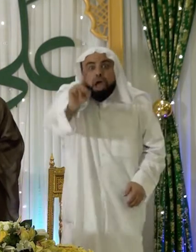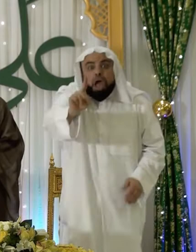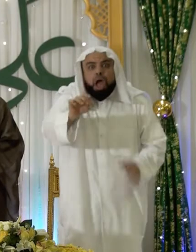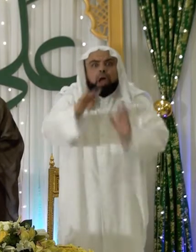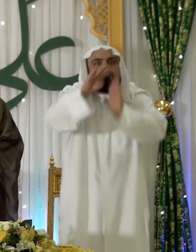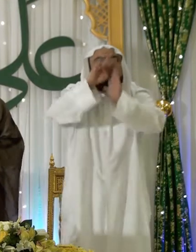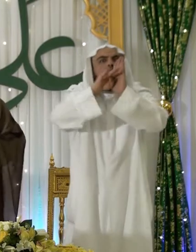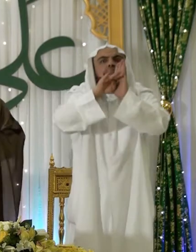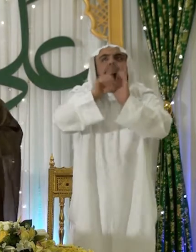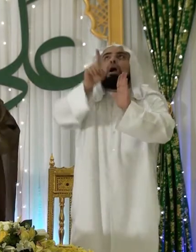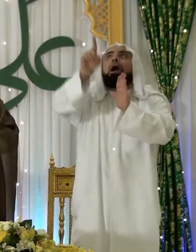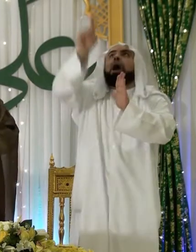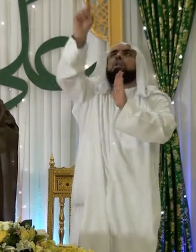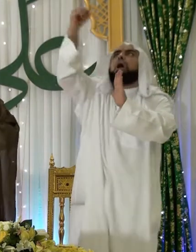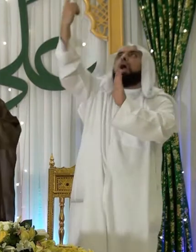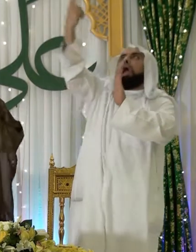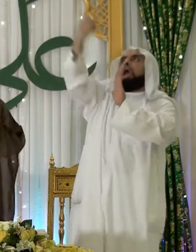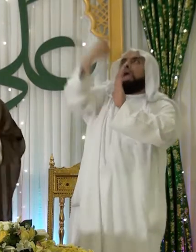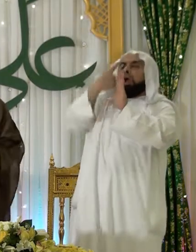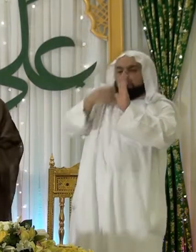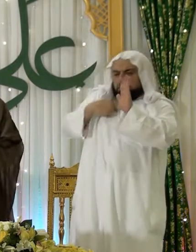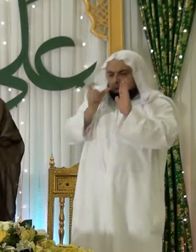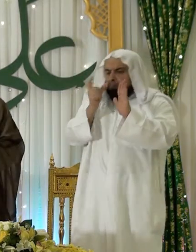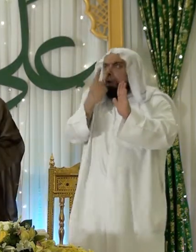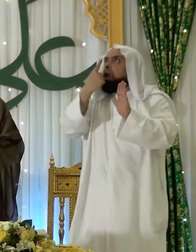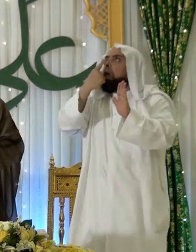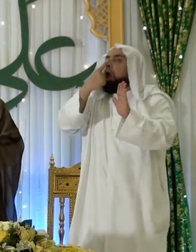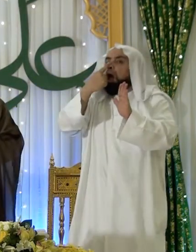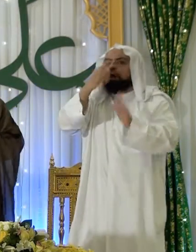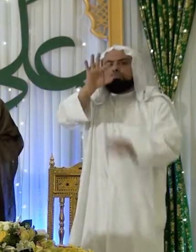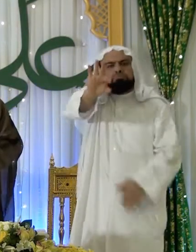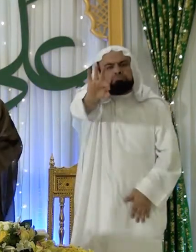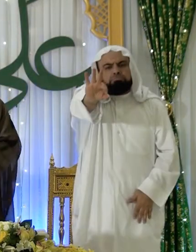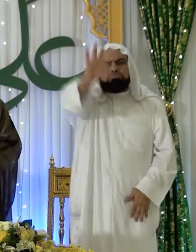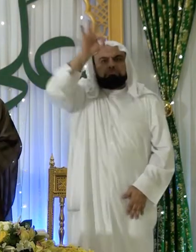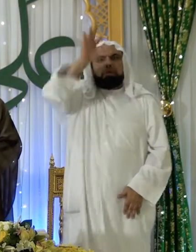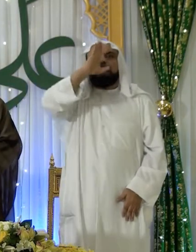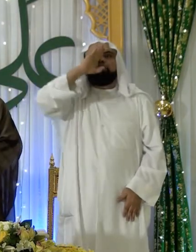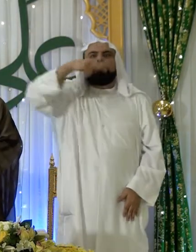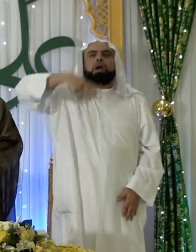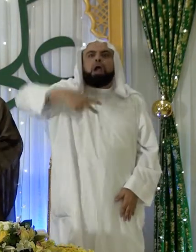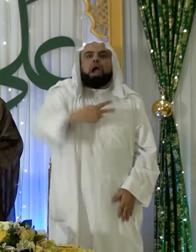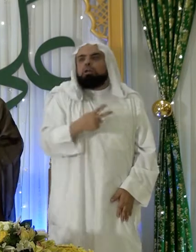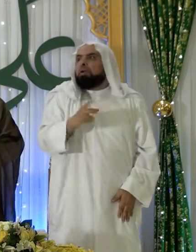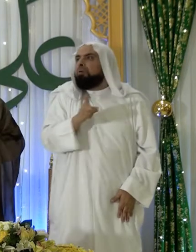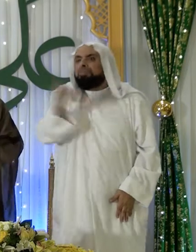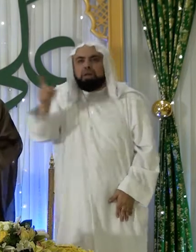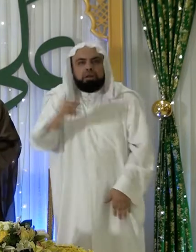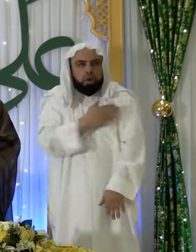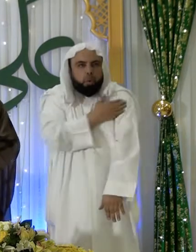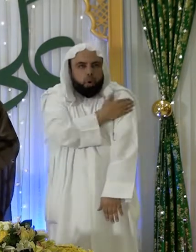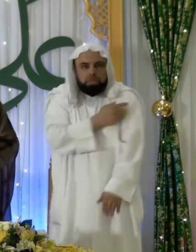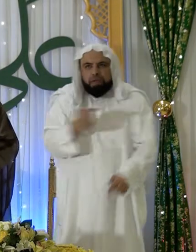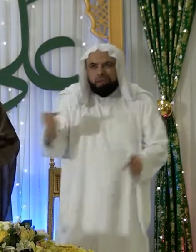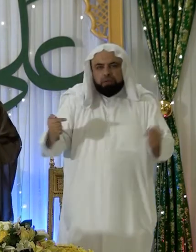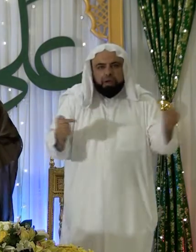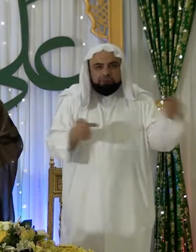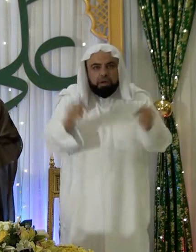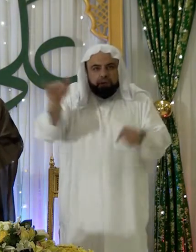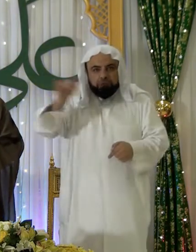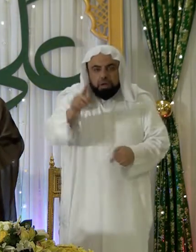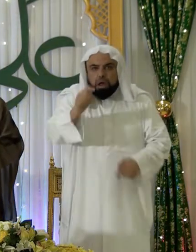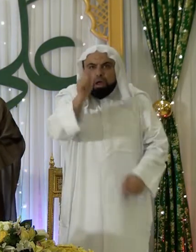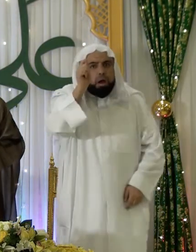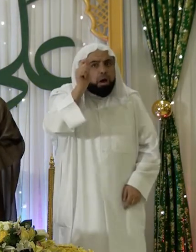وهنا نرى عناية السماء تتدخل، ونرى أن